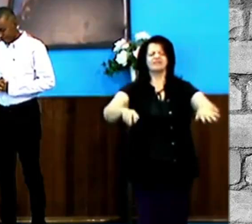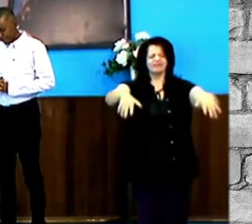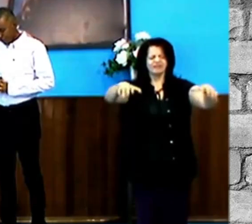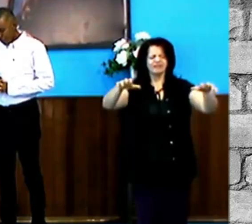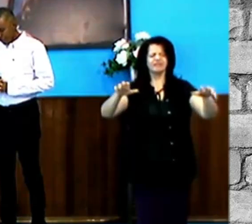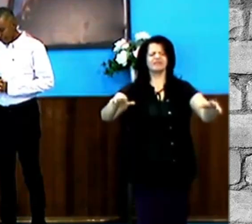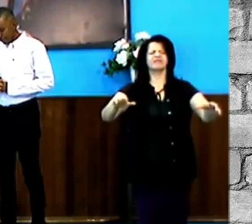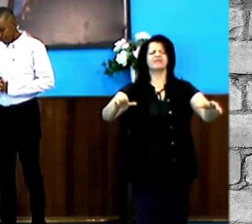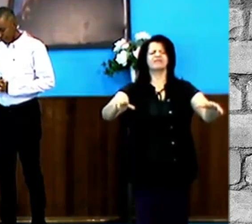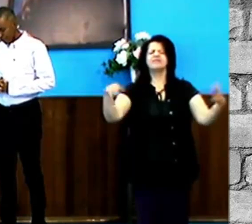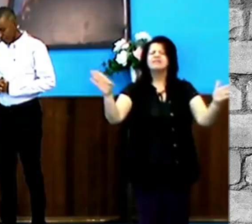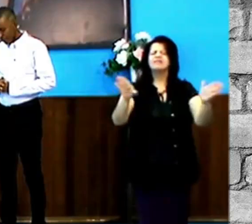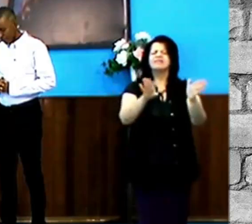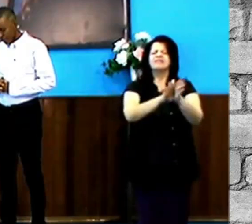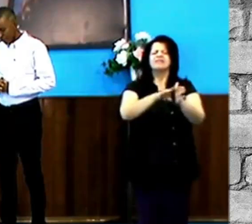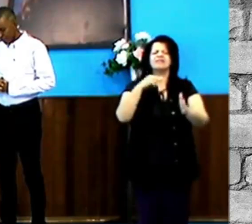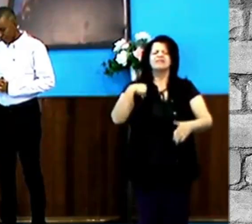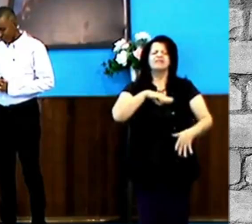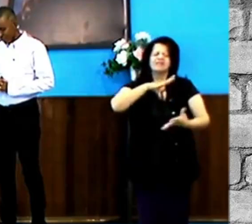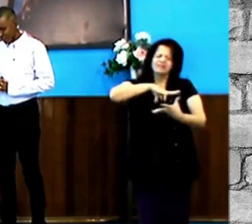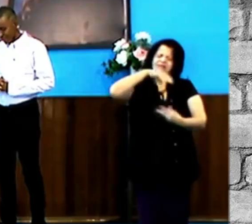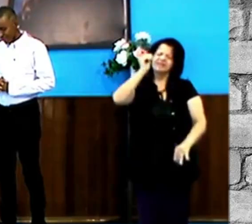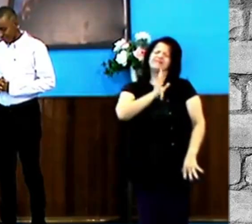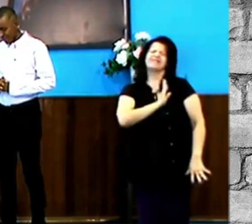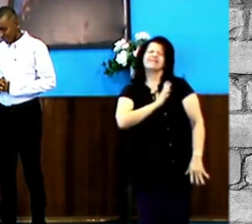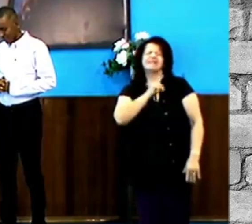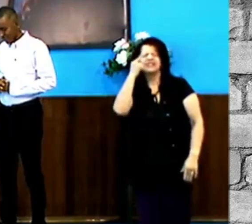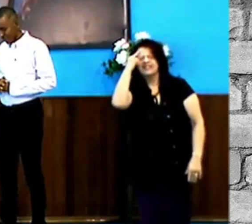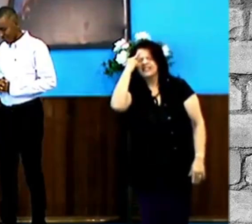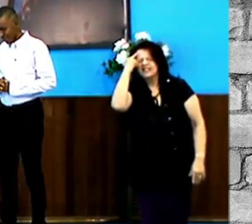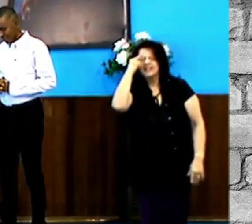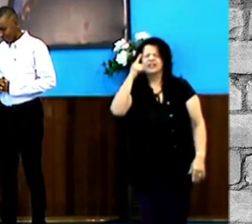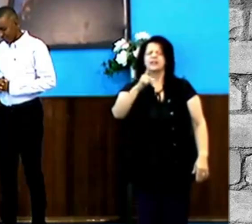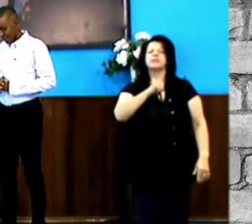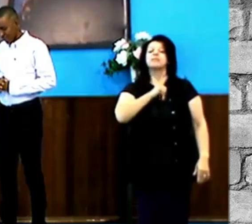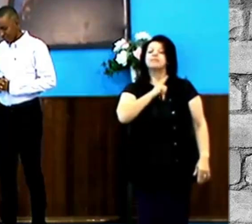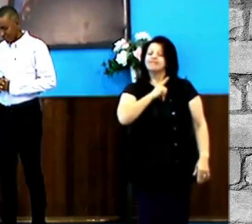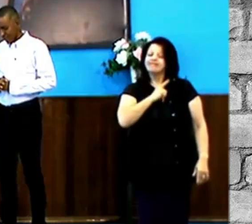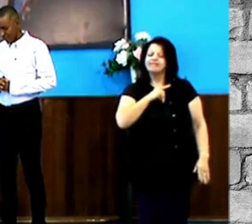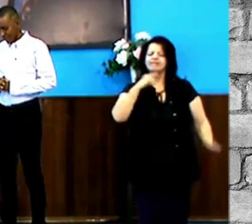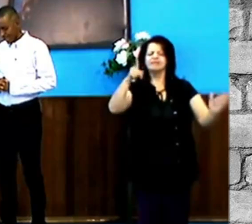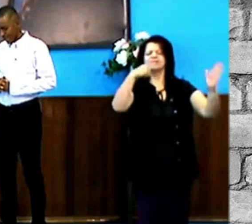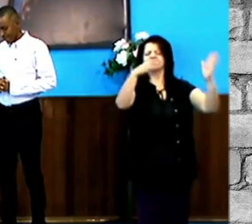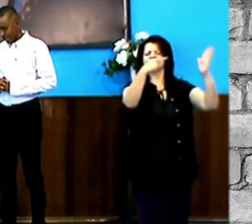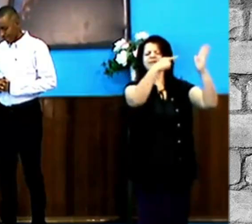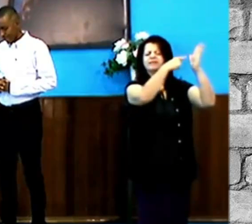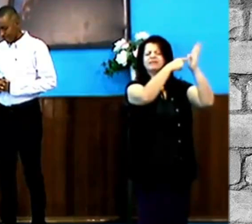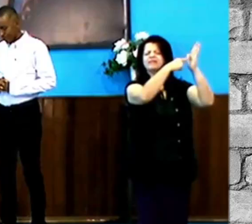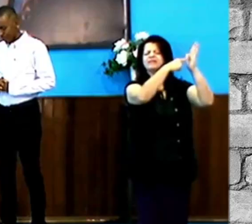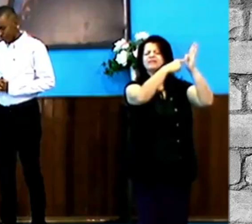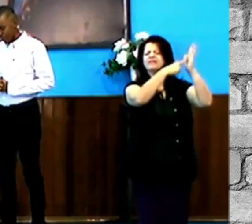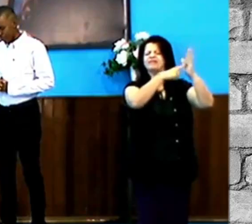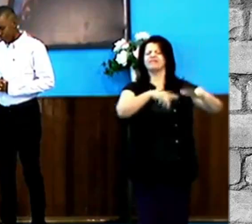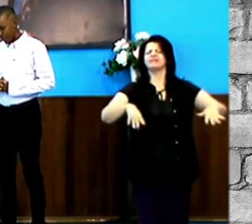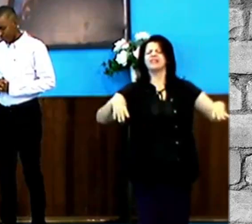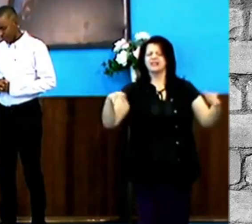às nossas almas, aos nossos corações, aos nossos pensamentos. Pai, temos diretrizes a serem tomadas para o bom andamento,